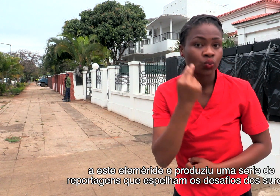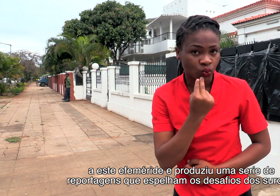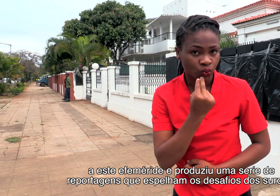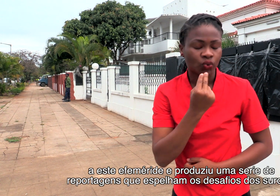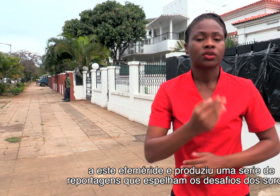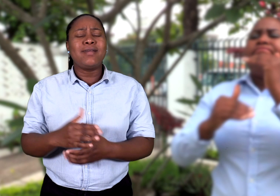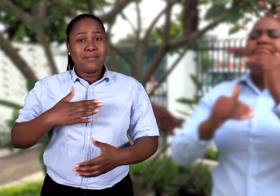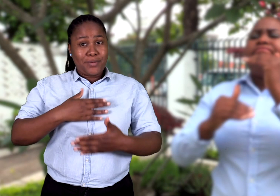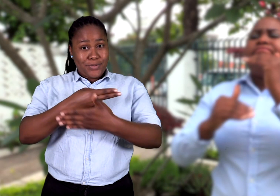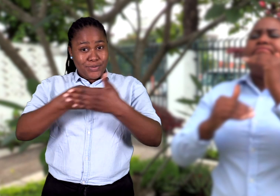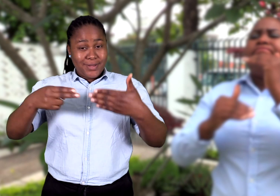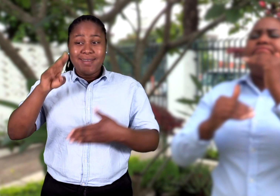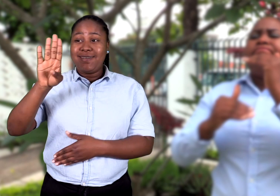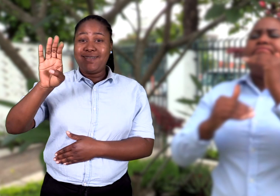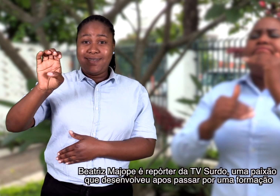desafios dos surdos.